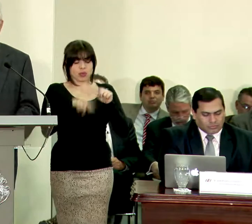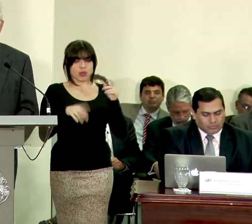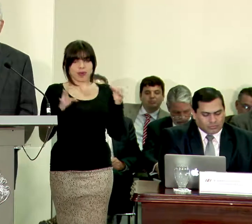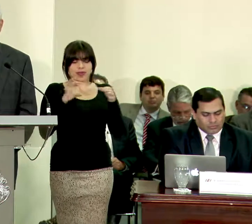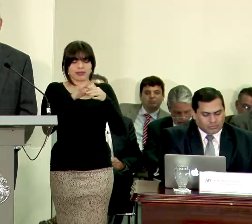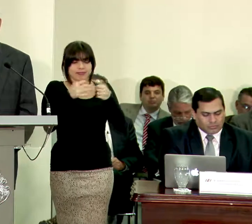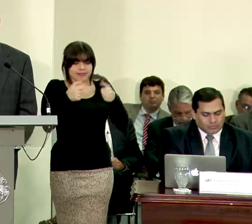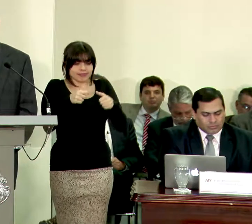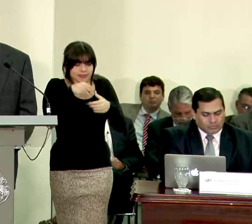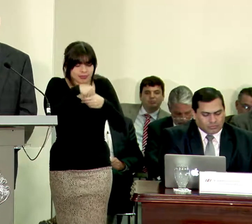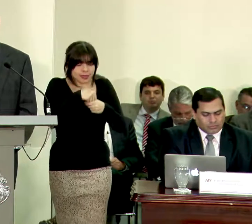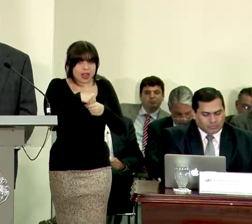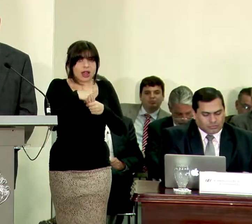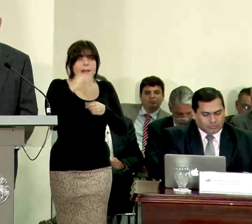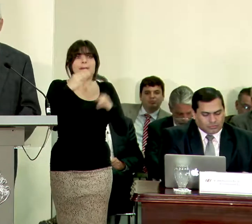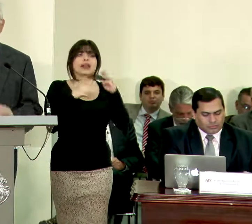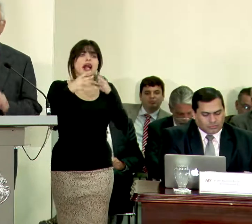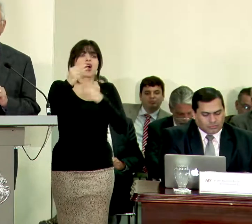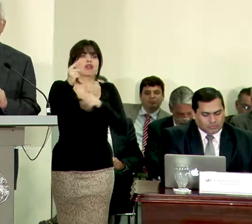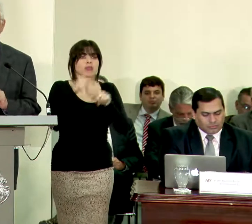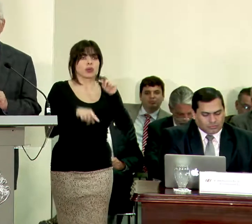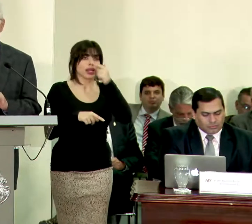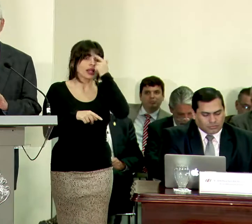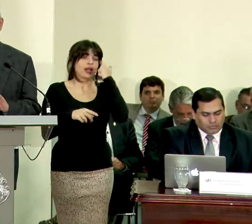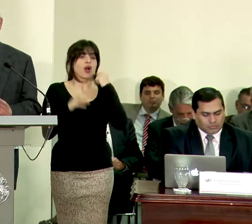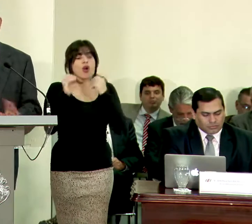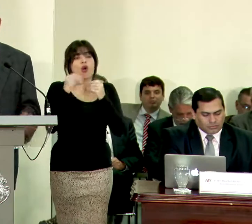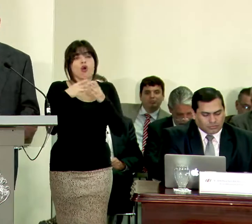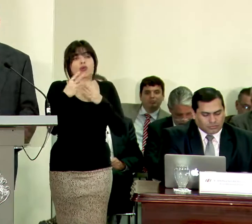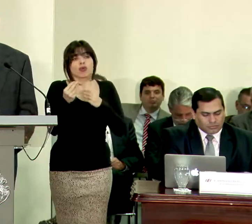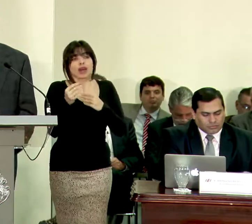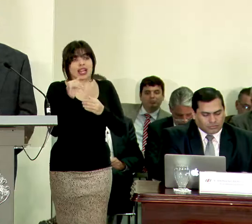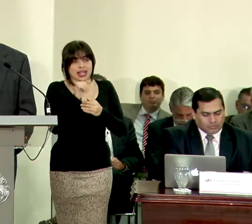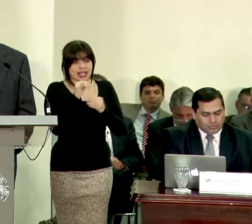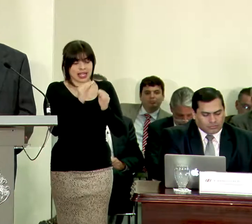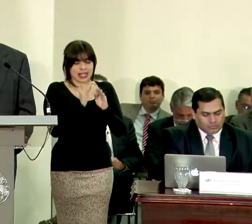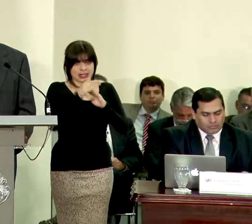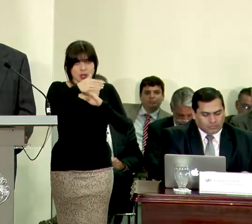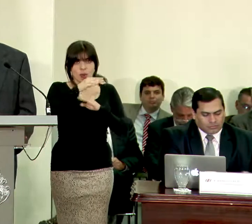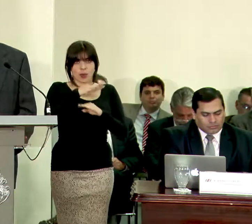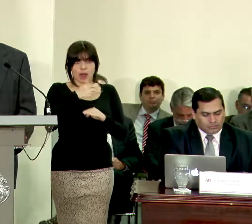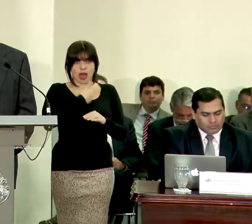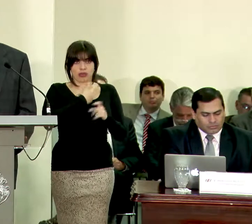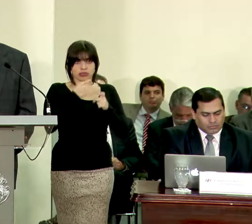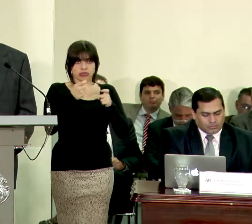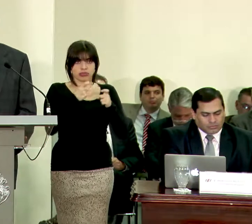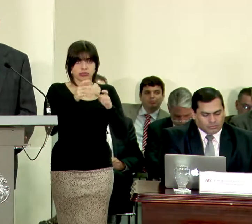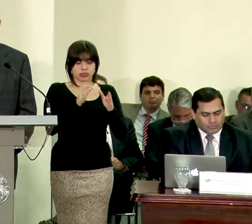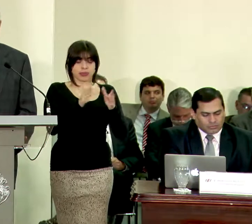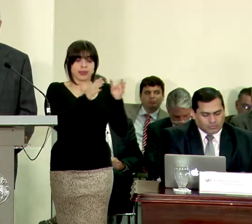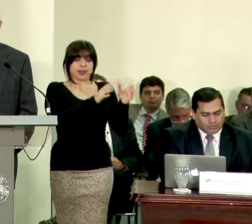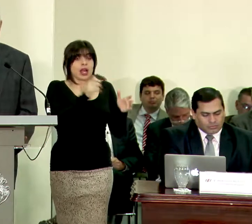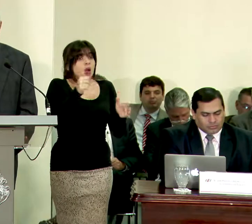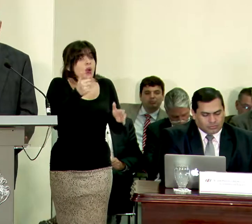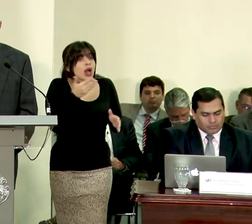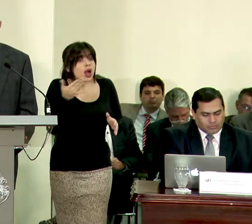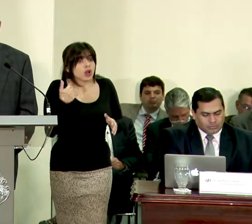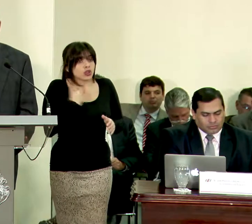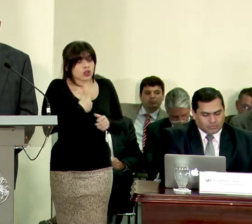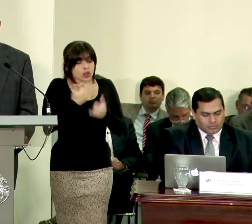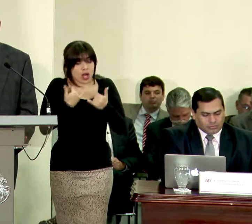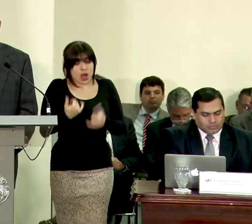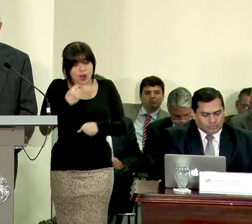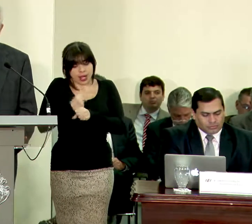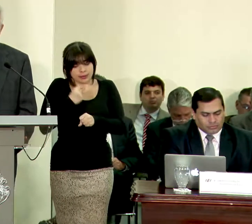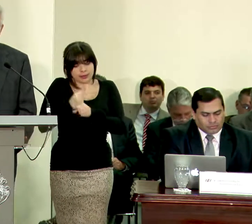fuera de mercado y por lo tanto fuera de esa curva soberana. Y la otra cosa que estamos